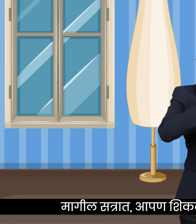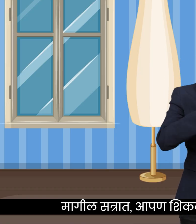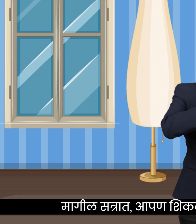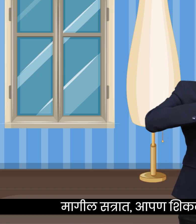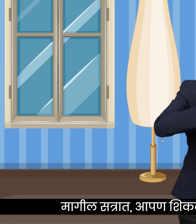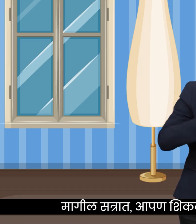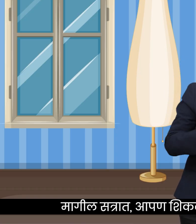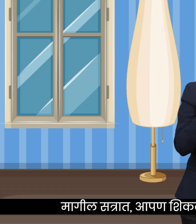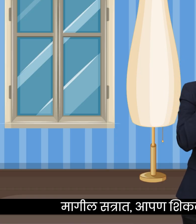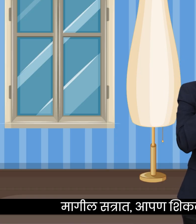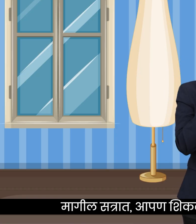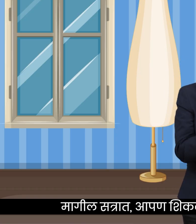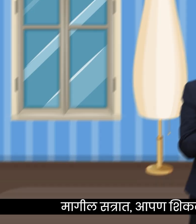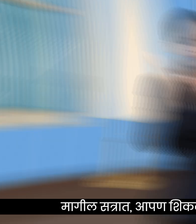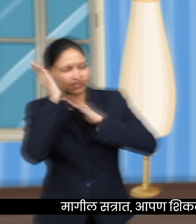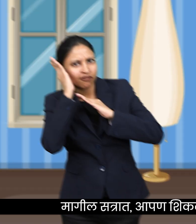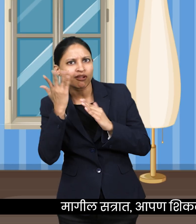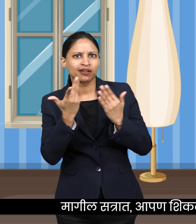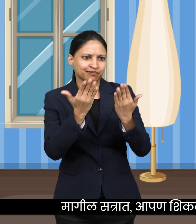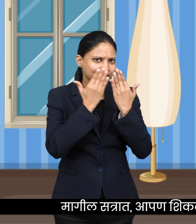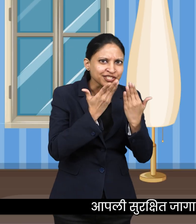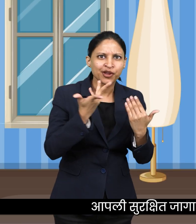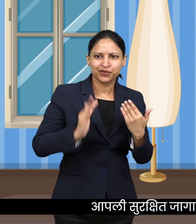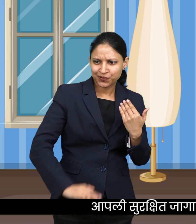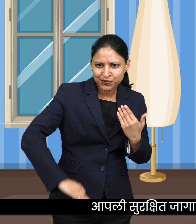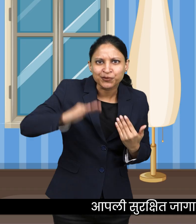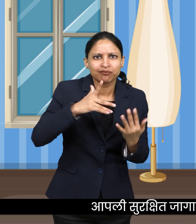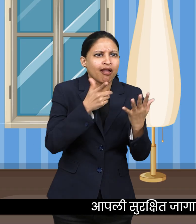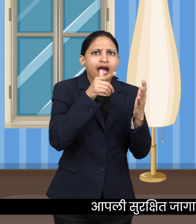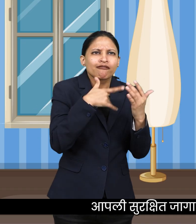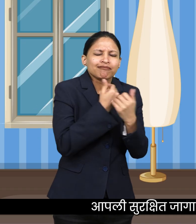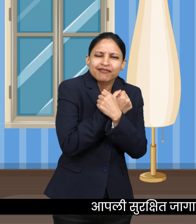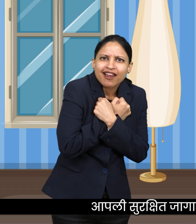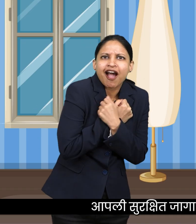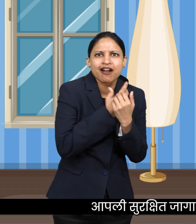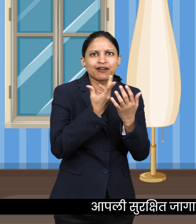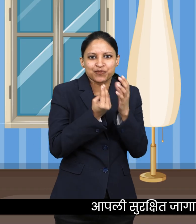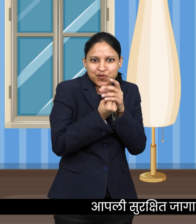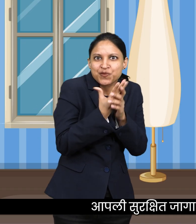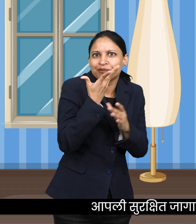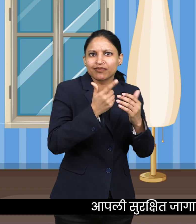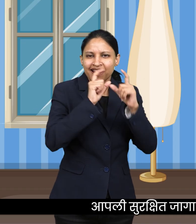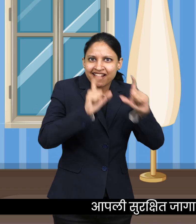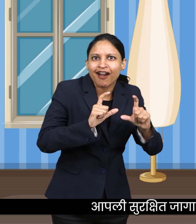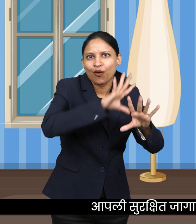घर हे आपले निवारा स्थान आहे, आपली सुरक्षित जागा आहे, जिथे आपण